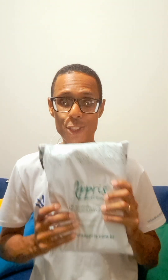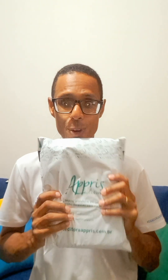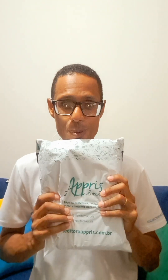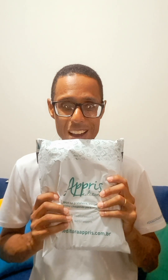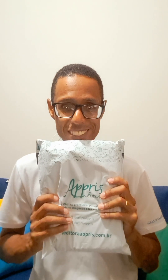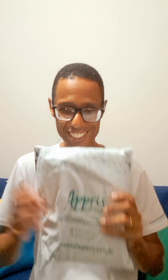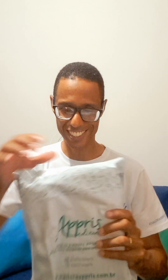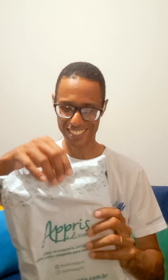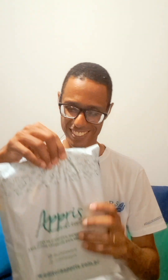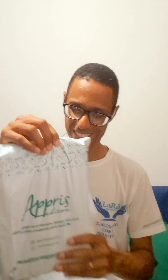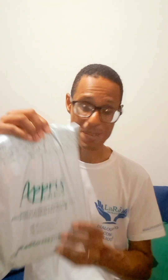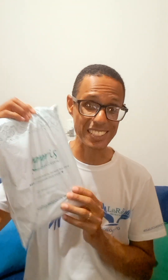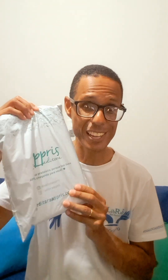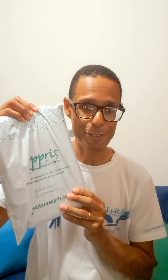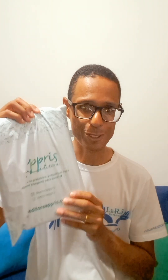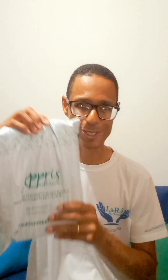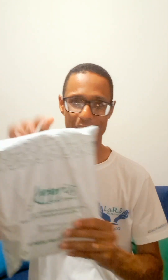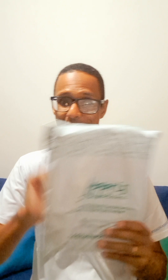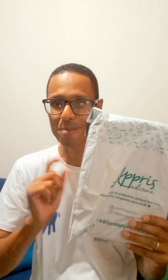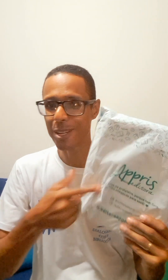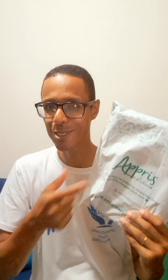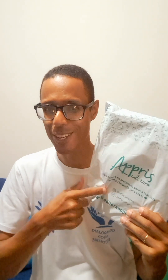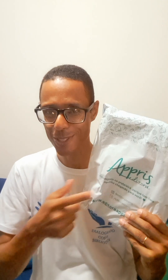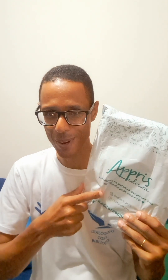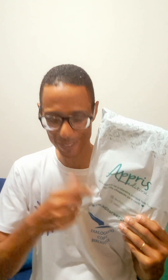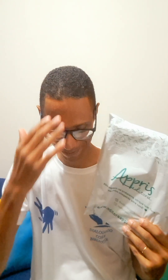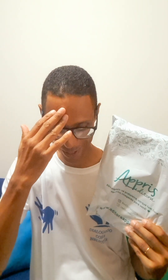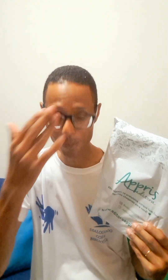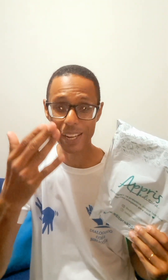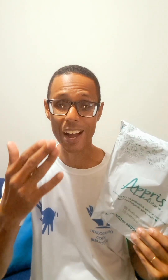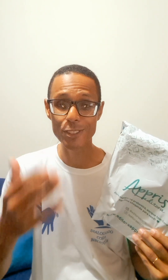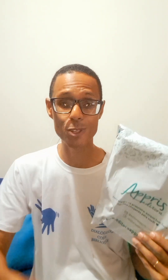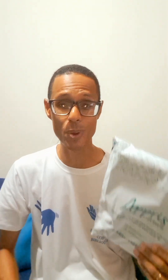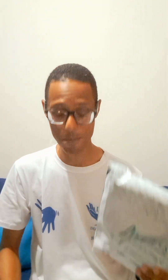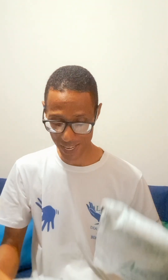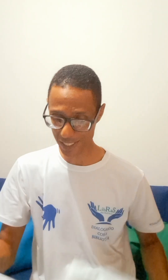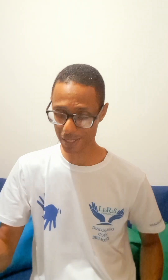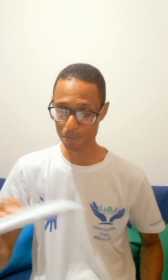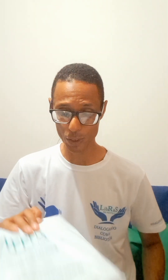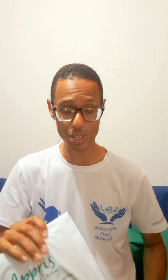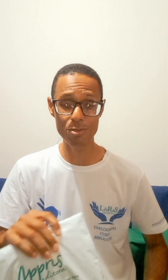chegou mais livros recebidos da editora. Obrigado, editora Apris, pelos